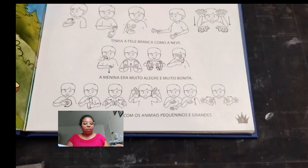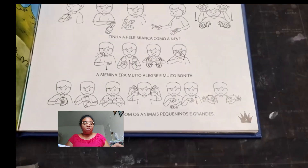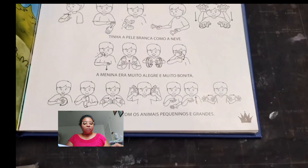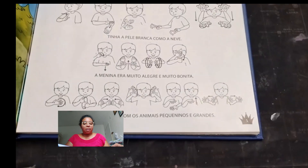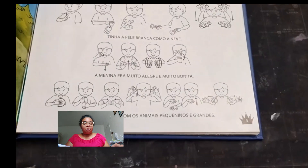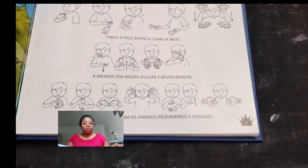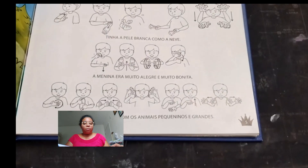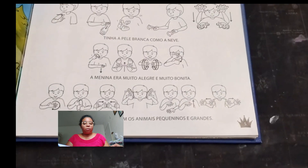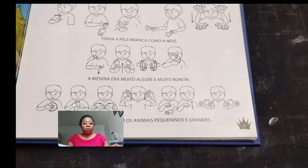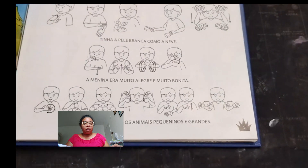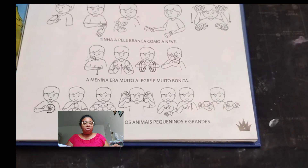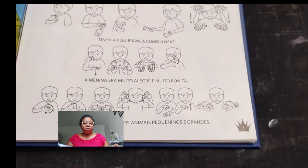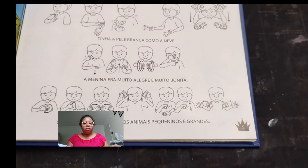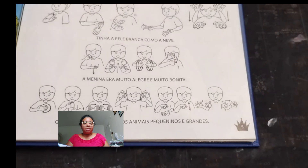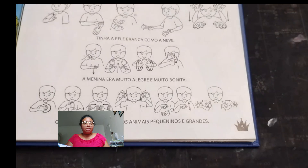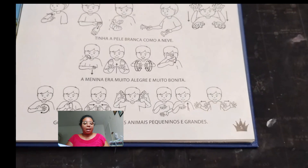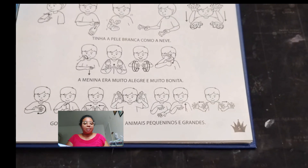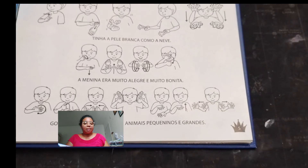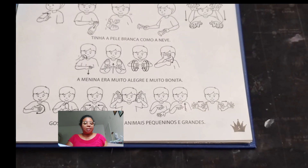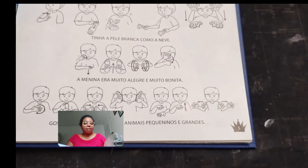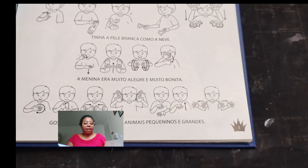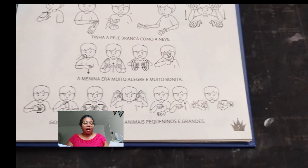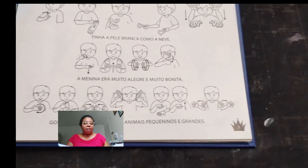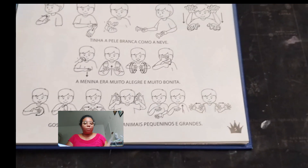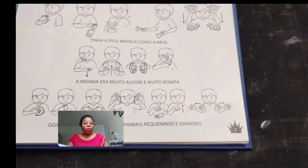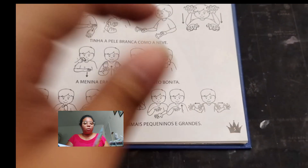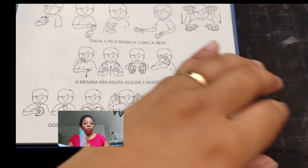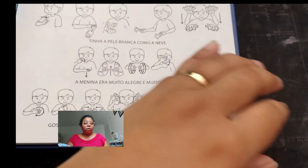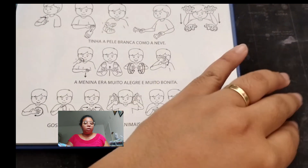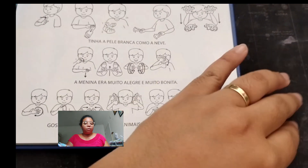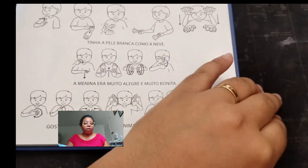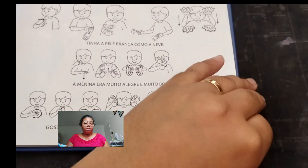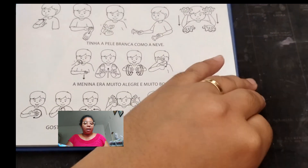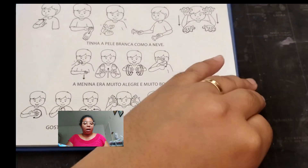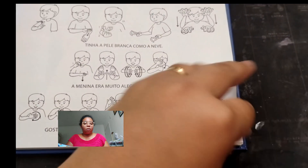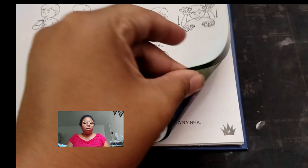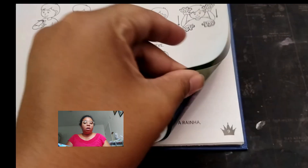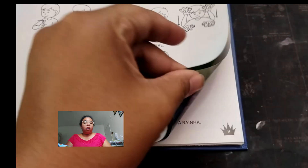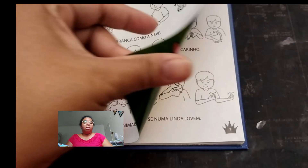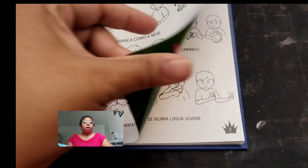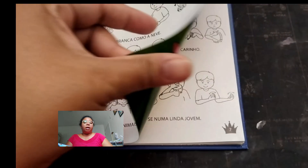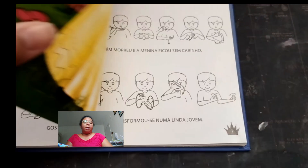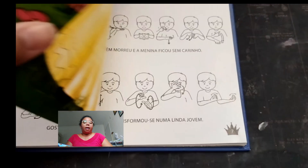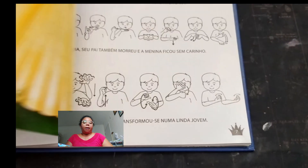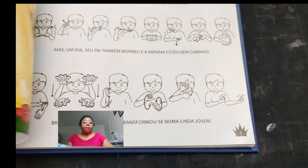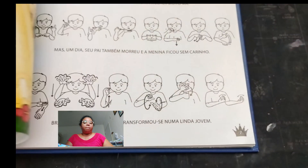Se vocês estão procurando histórias clássicas integrais, procurem um livro integral